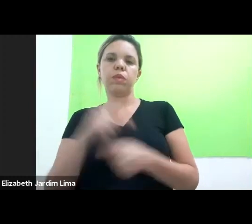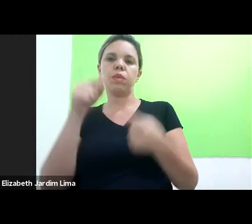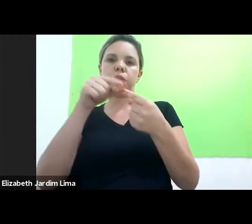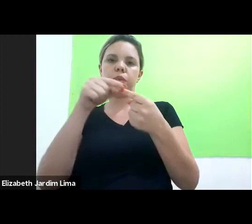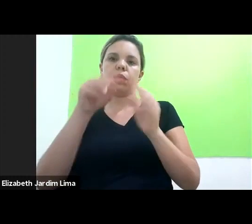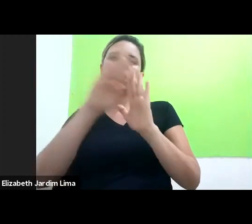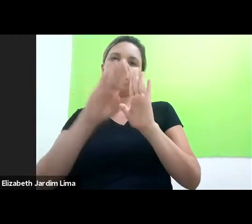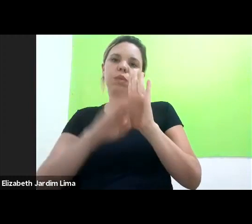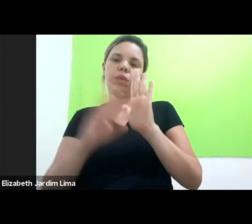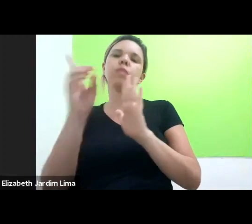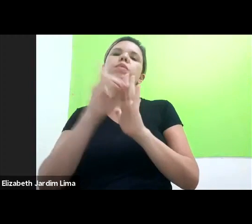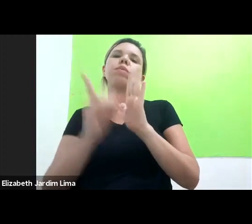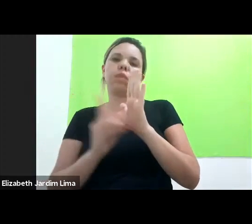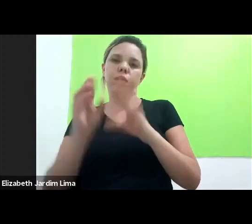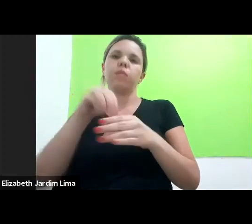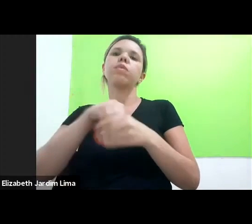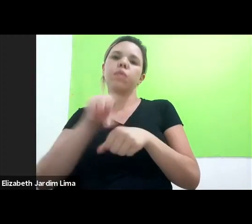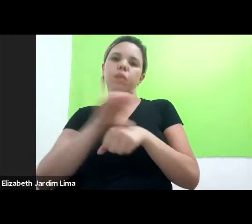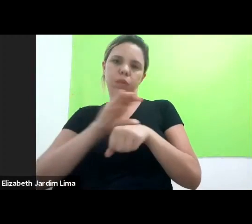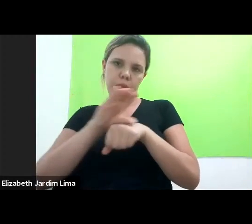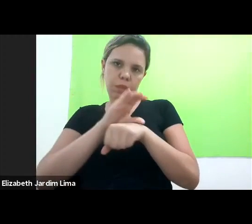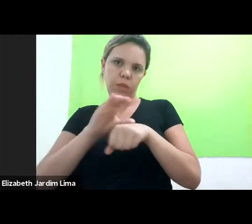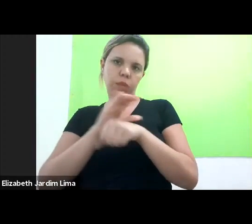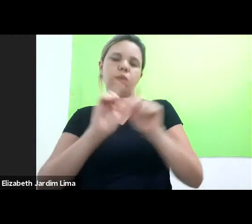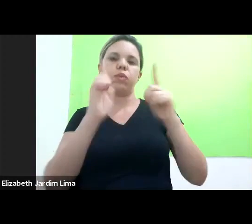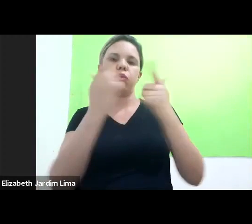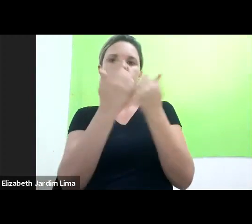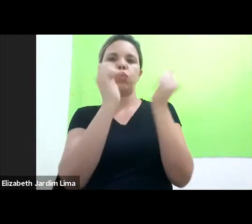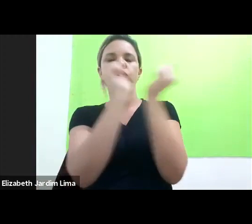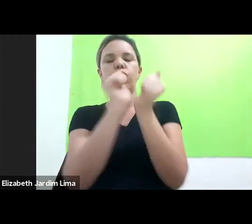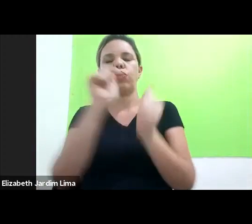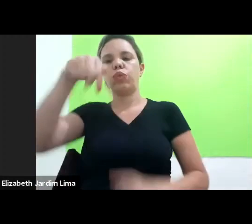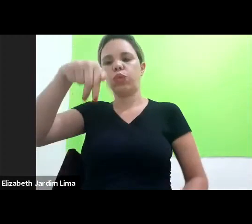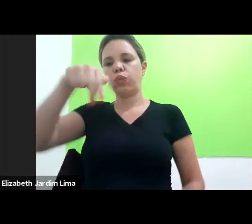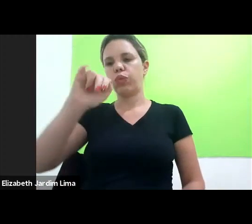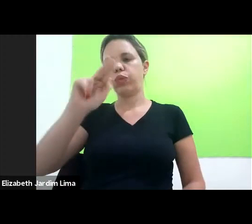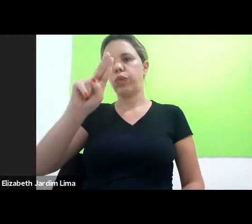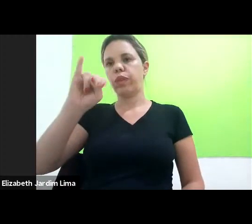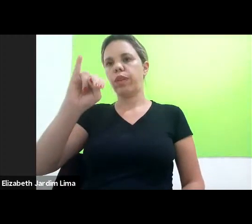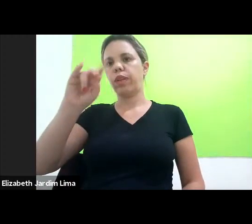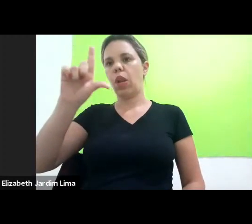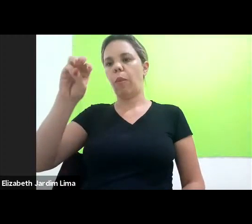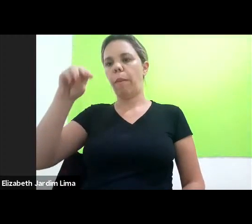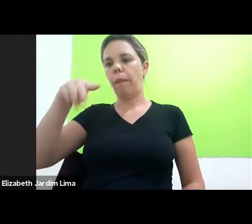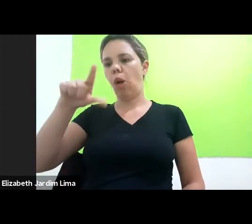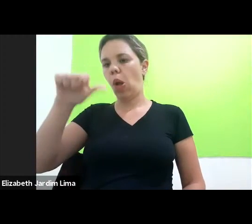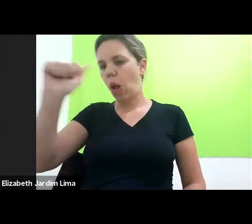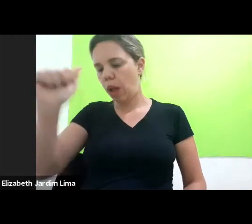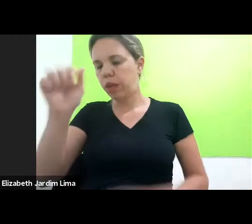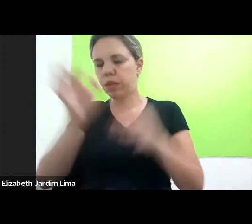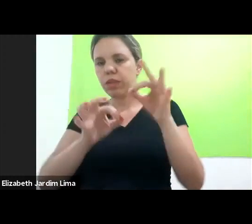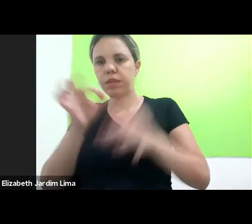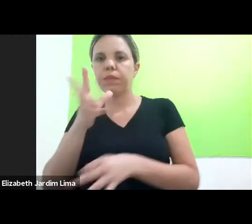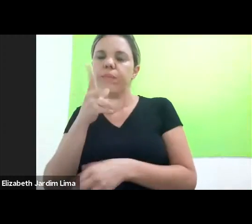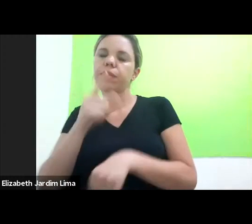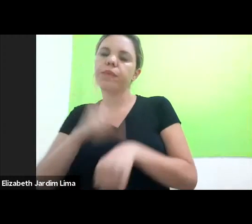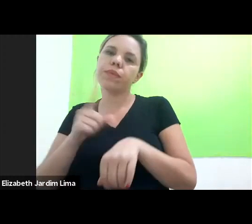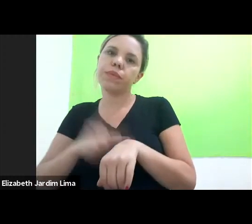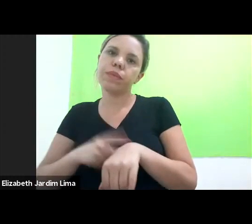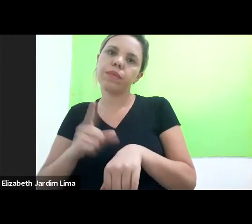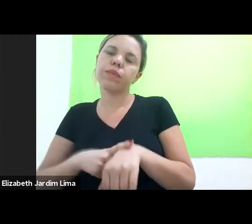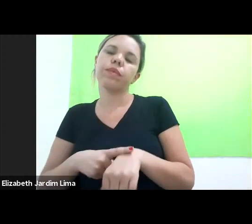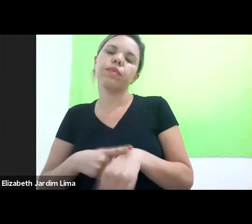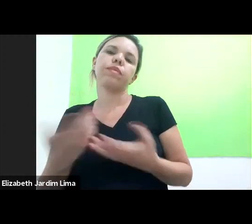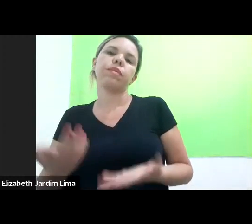é constitucional, o direito é quilombola, a gente tem direito, né? O judiciário demorou esse tempo todo